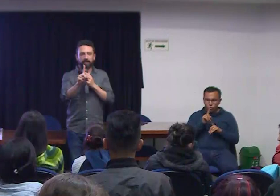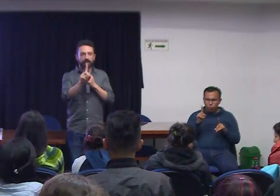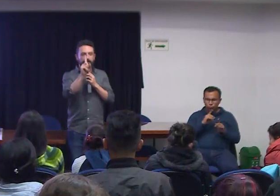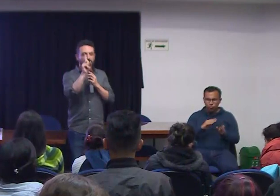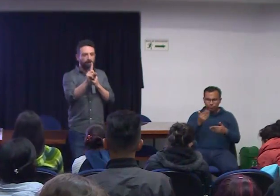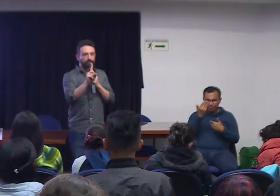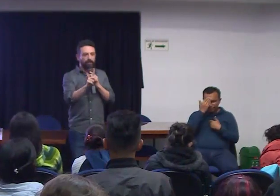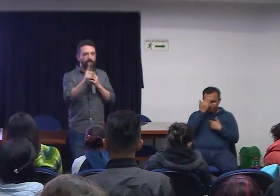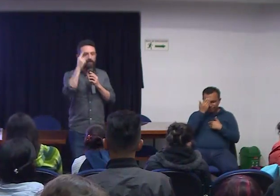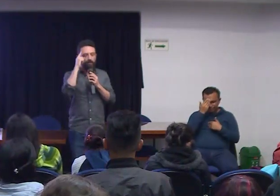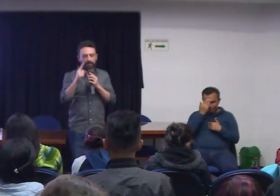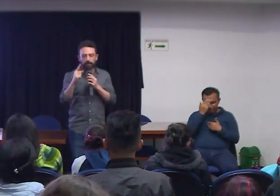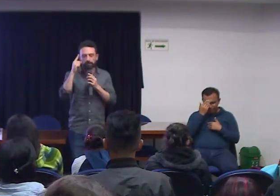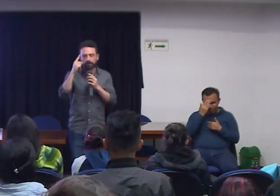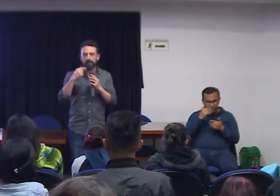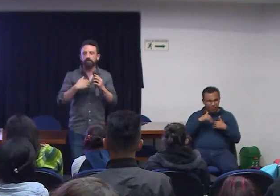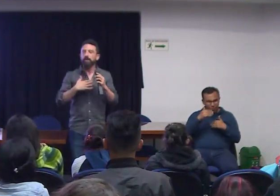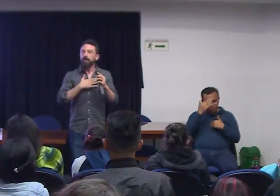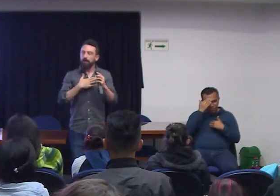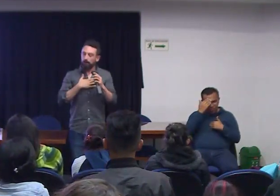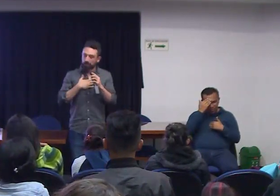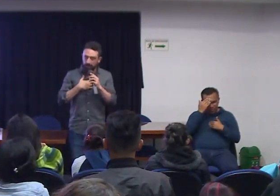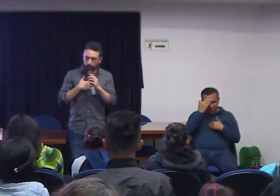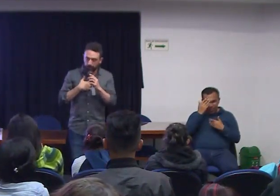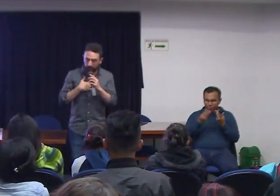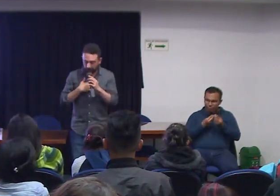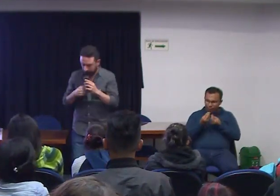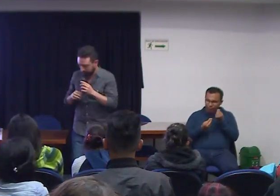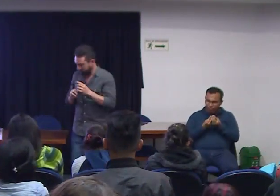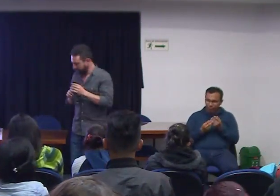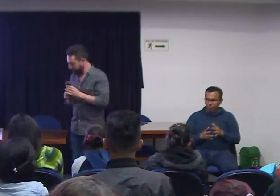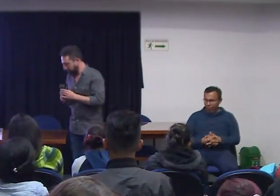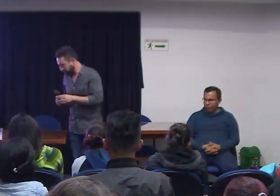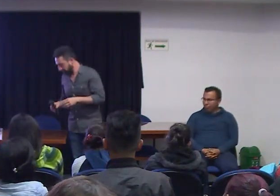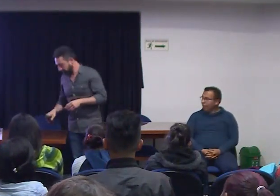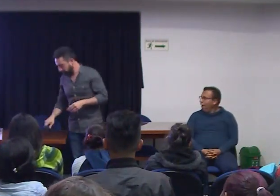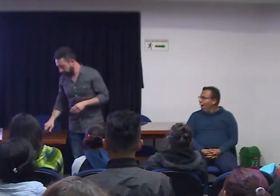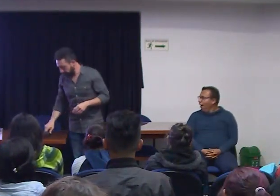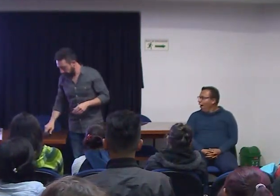conciencia es crear conciencia lo que estamos haciendo y es lo que tenemos